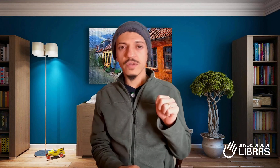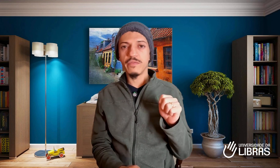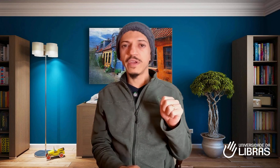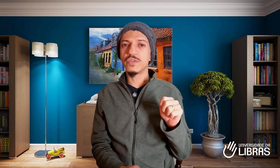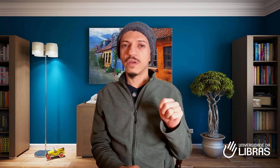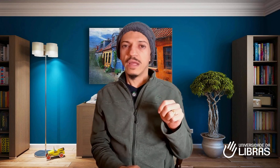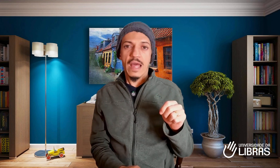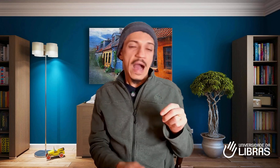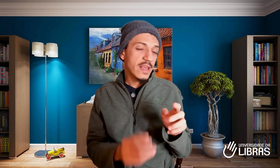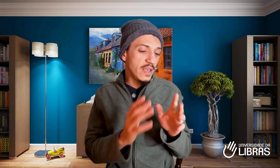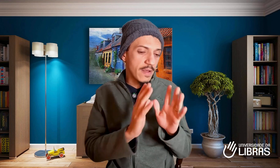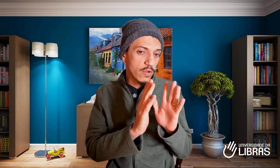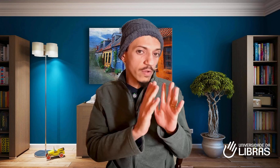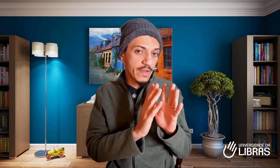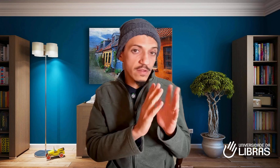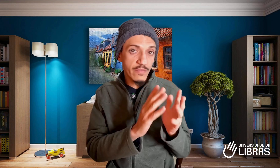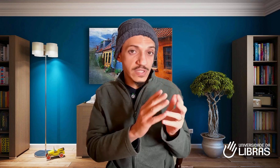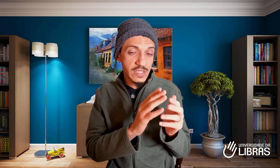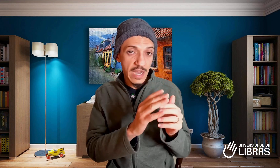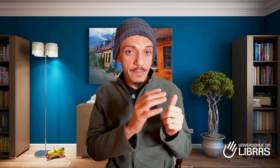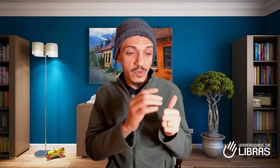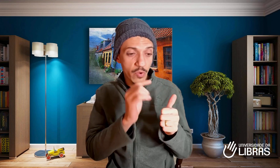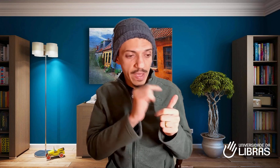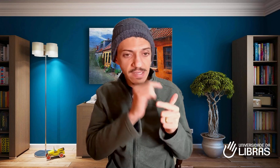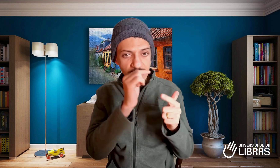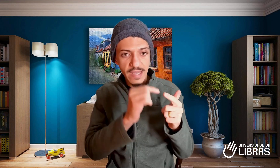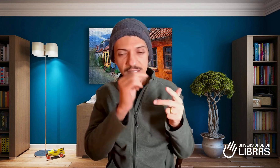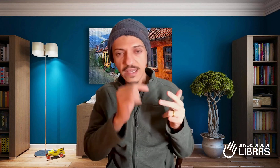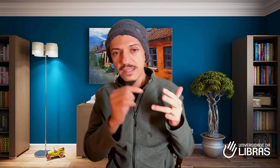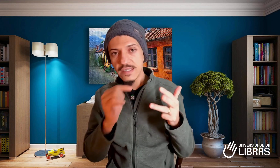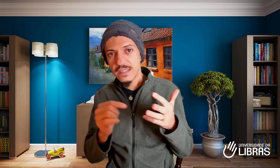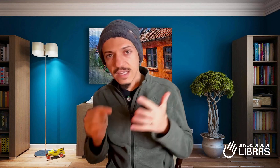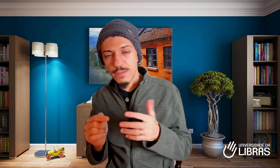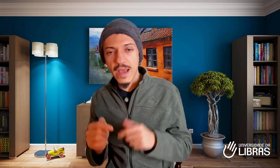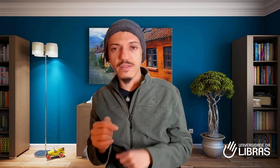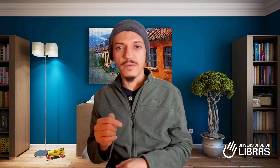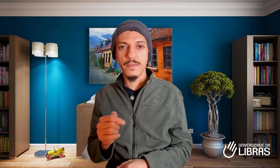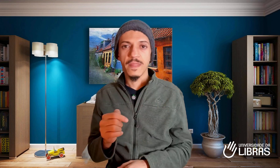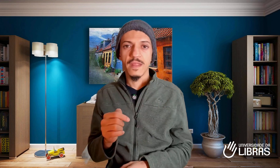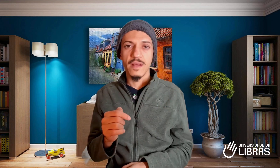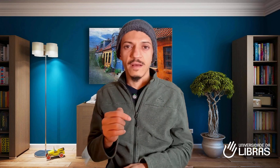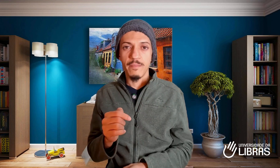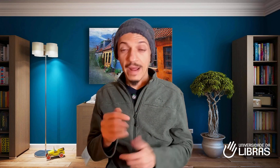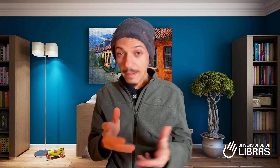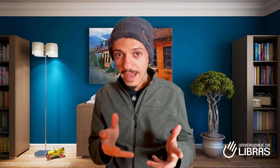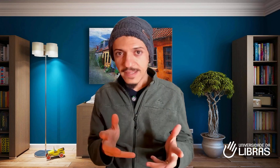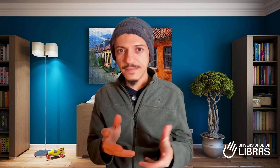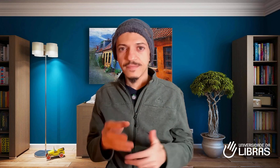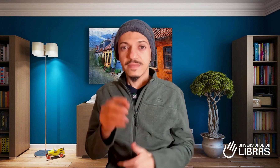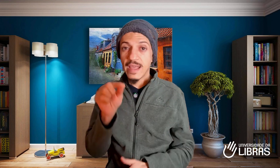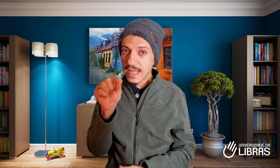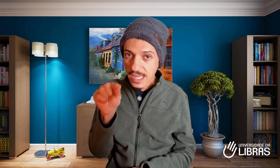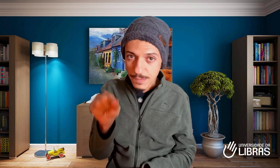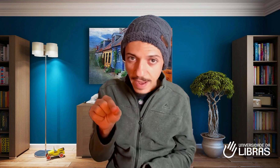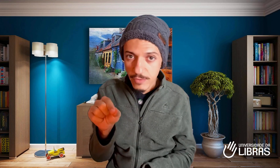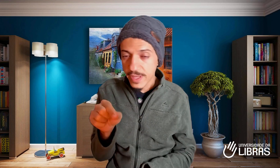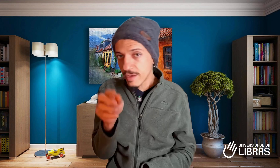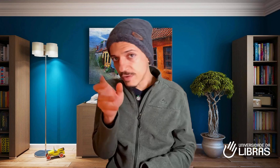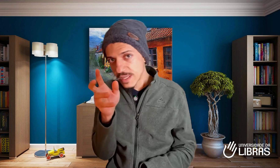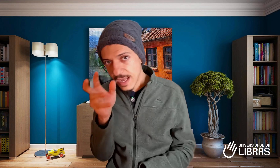vídeo. Aqui eu estou vendo que você já captou esse aspecto. Parabéns. Tem esse aspecto aqui que você está